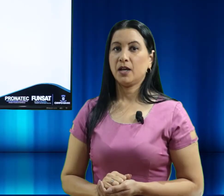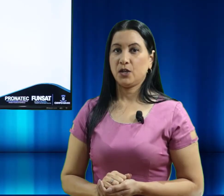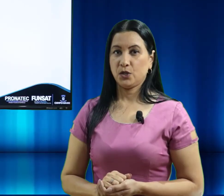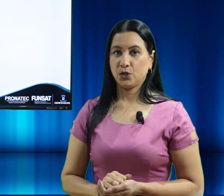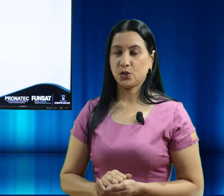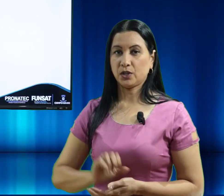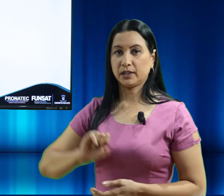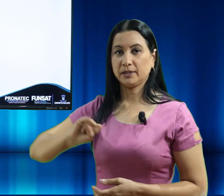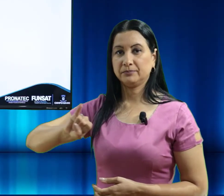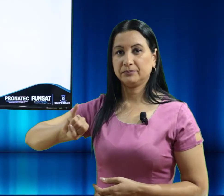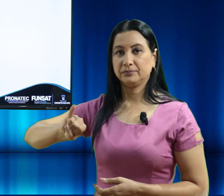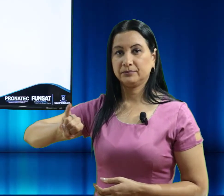J.